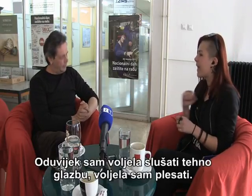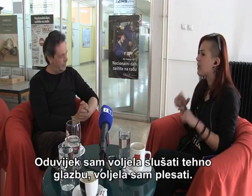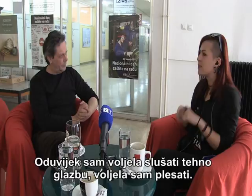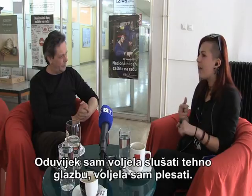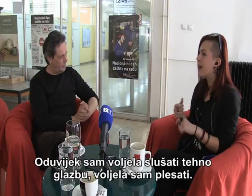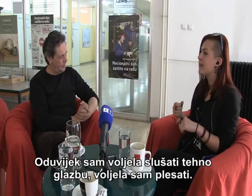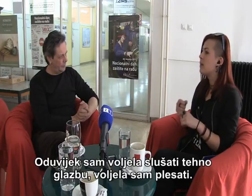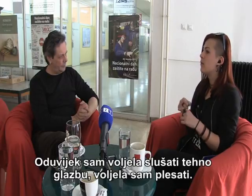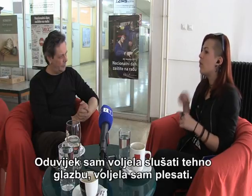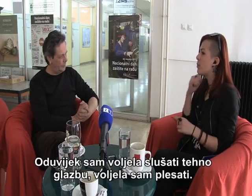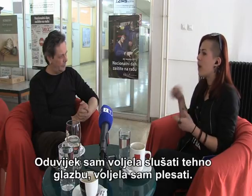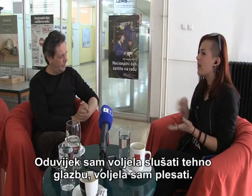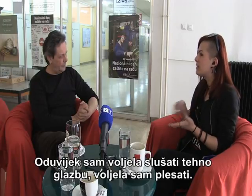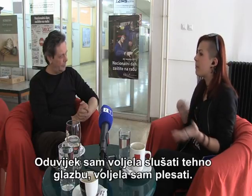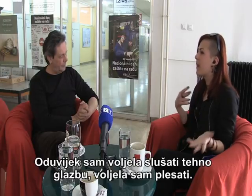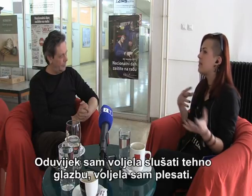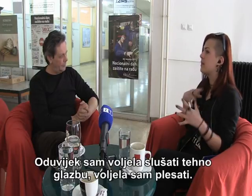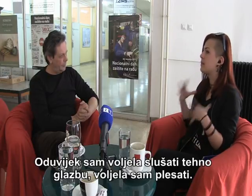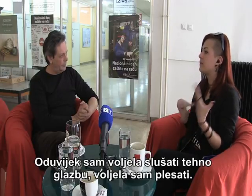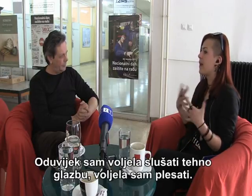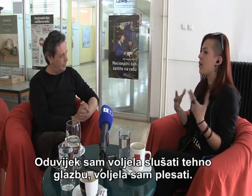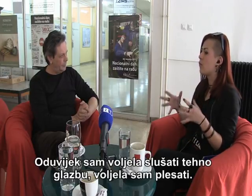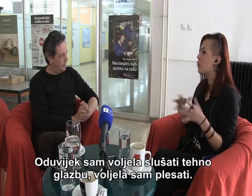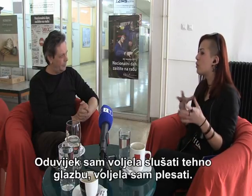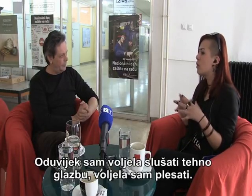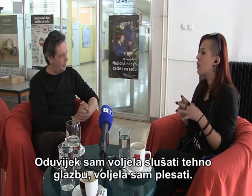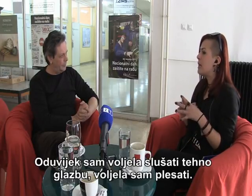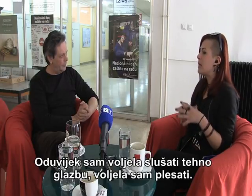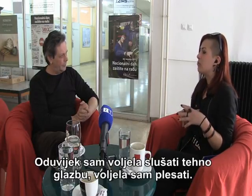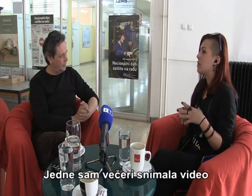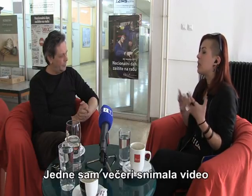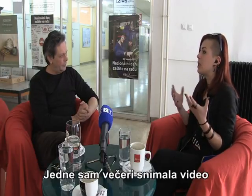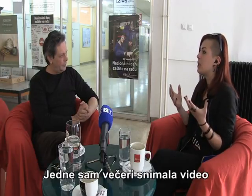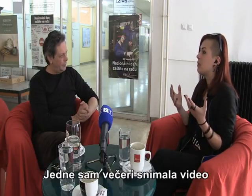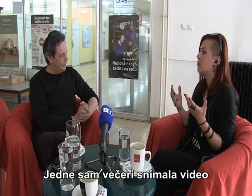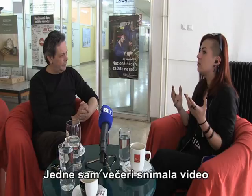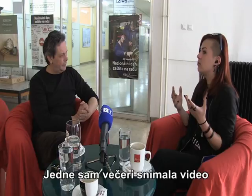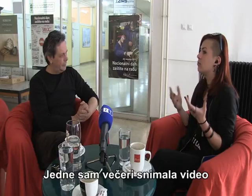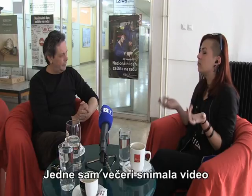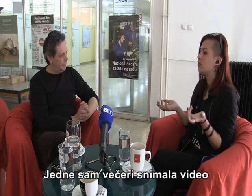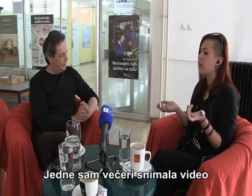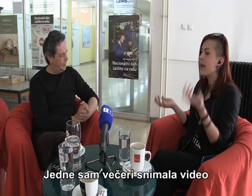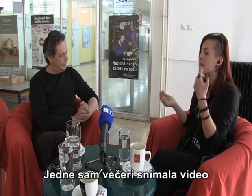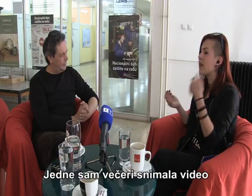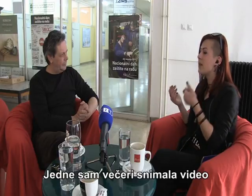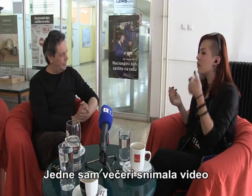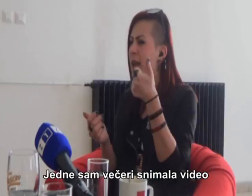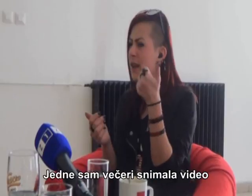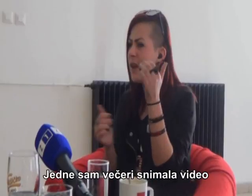tehno stvari, moja stavila sa plesa, sve ono. I, pa ne, na jedne